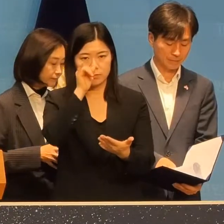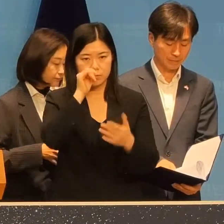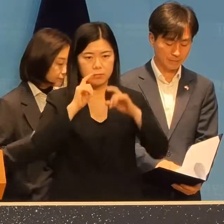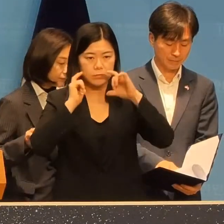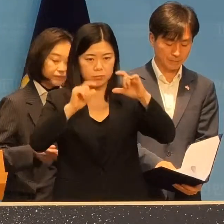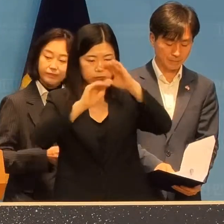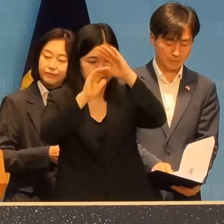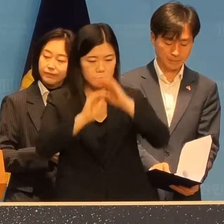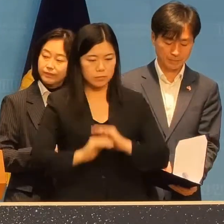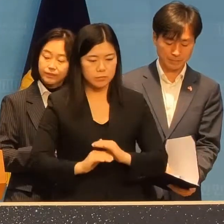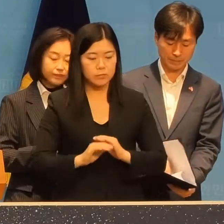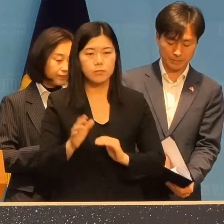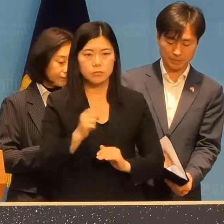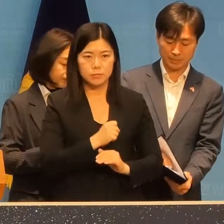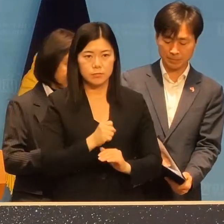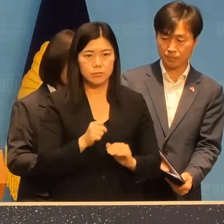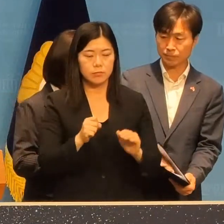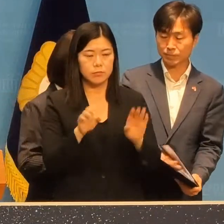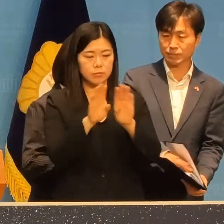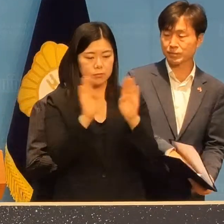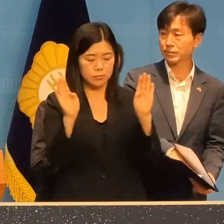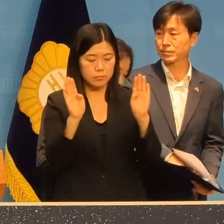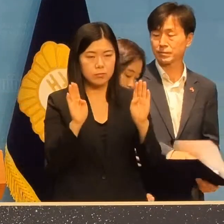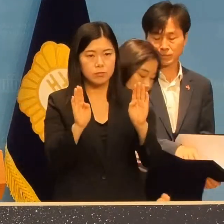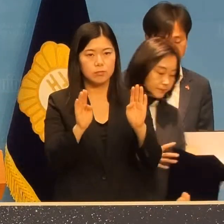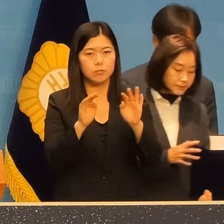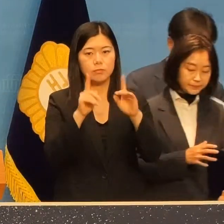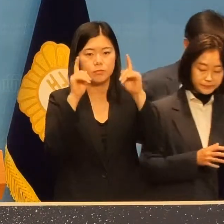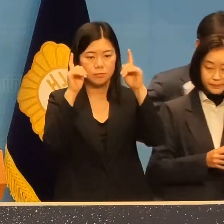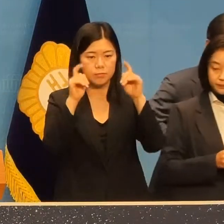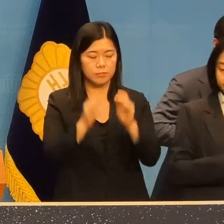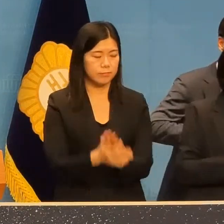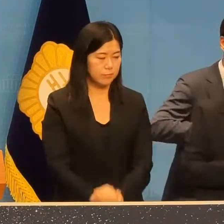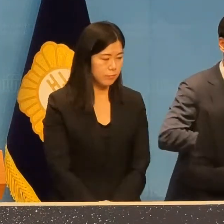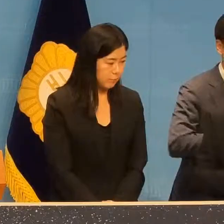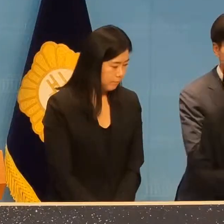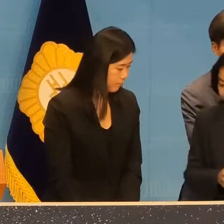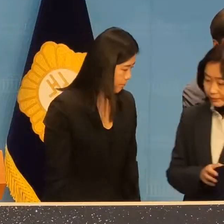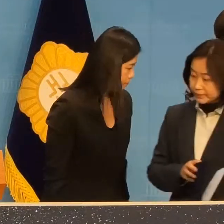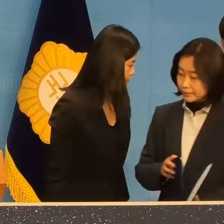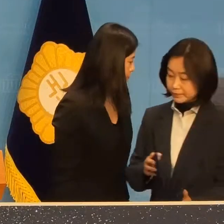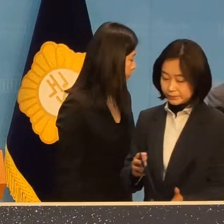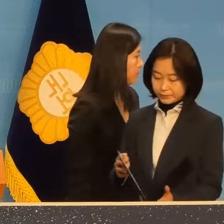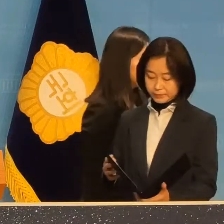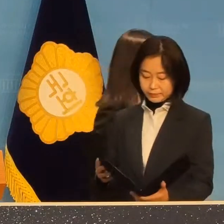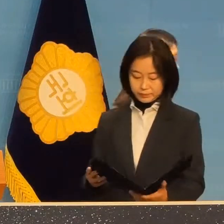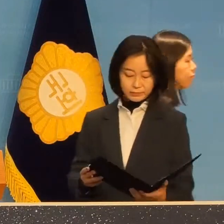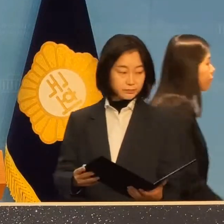선언문을 들고 사진을 촬영하도록 하겠습니다. 단상 앞으로 나와 주십시오.